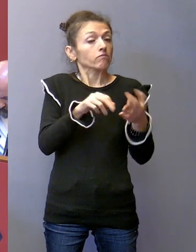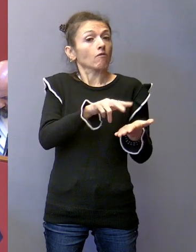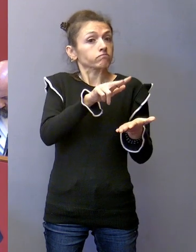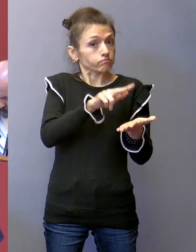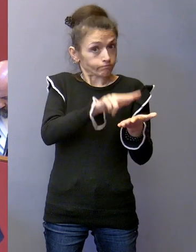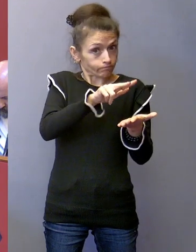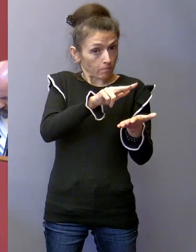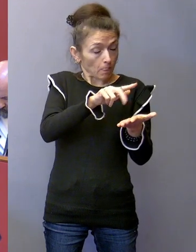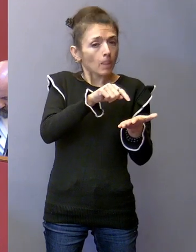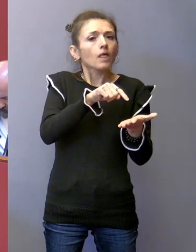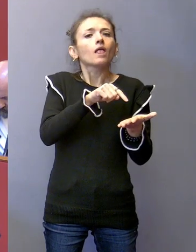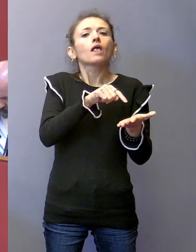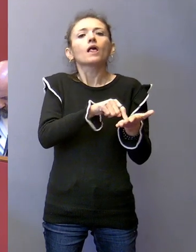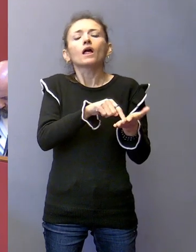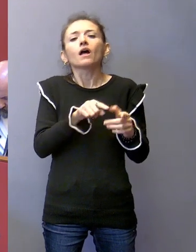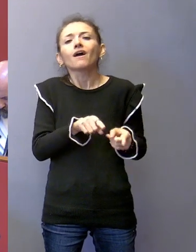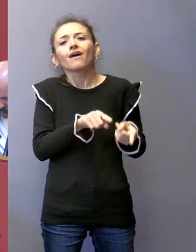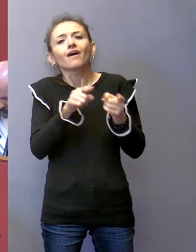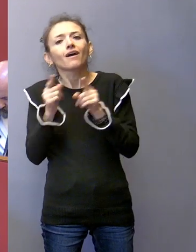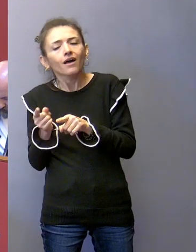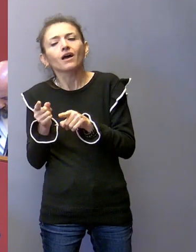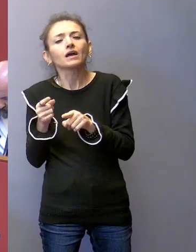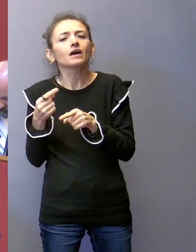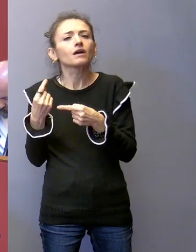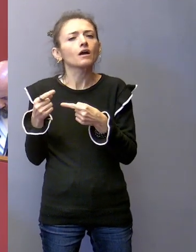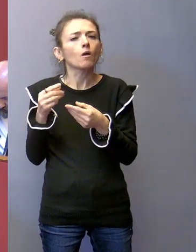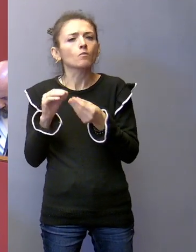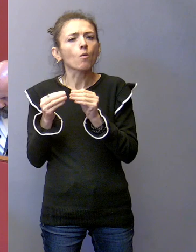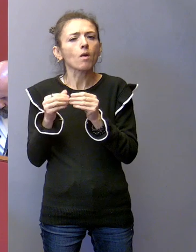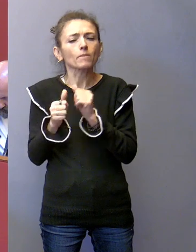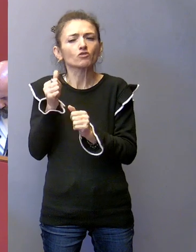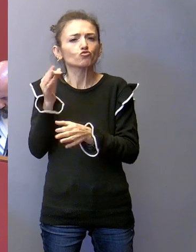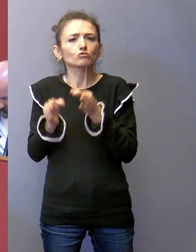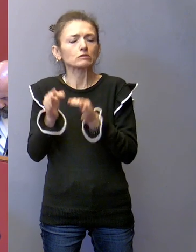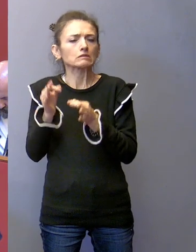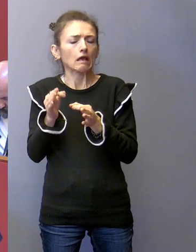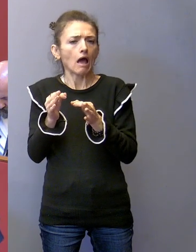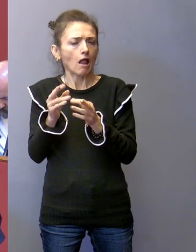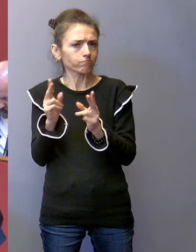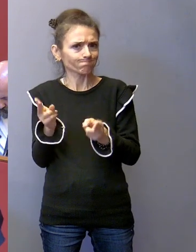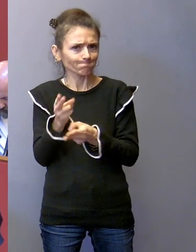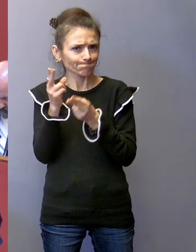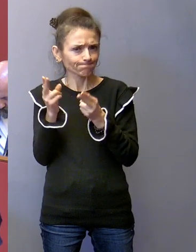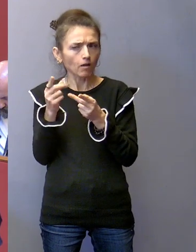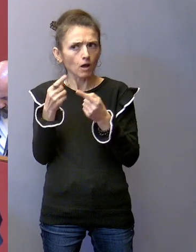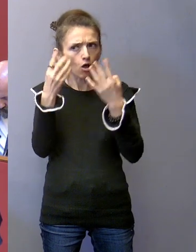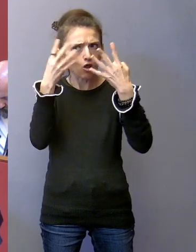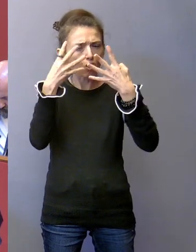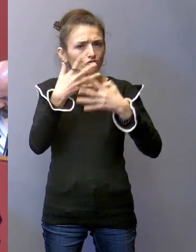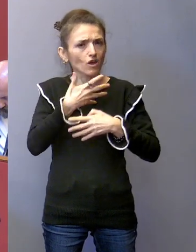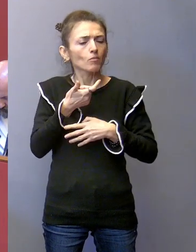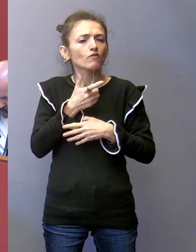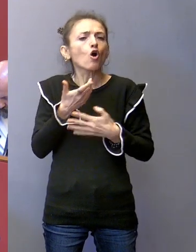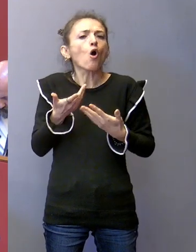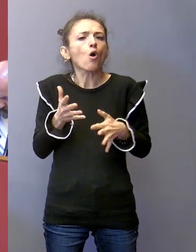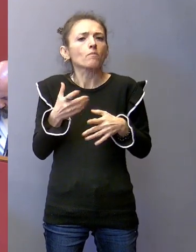possibile andare in ingresso alla questione pregiudiziale e questo ha una logica nel senso che se io ho dato ormai